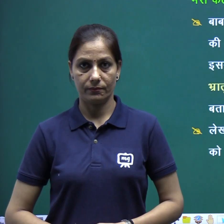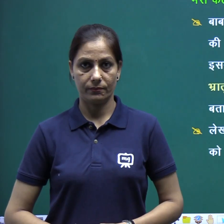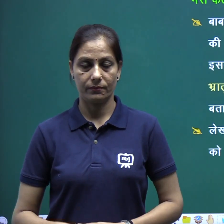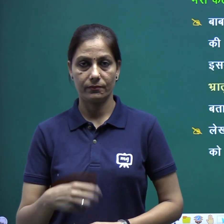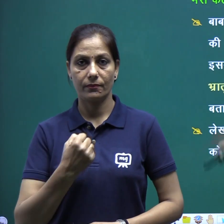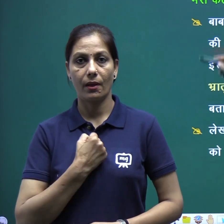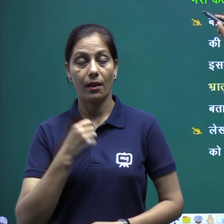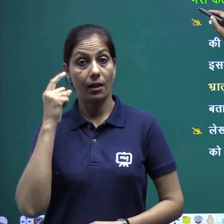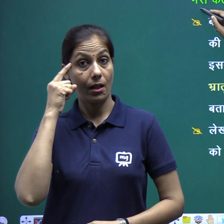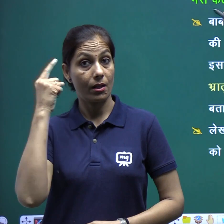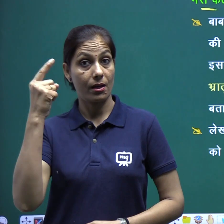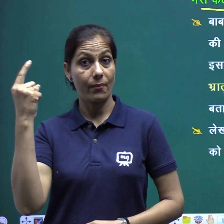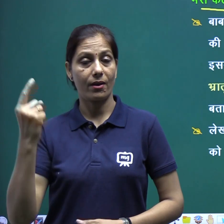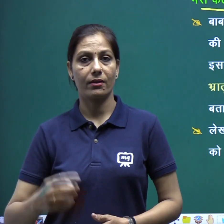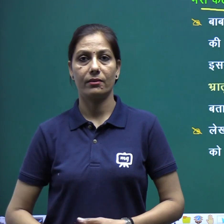मेरी कल्पना का